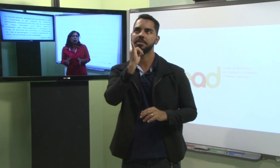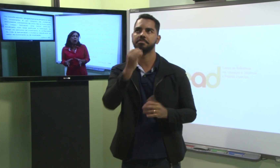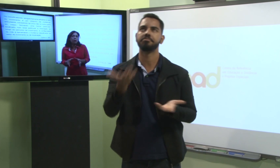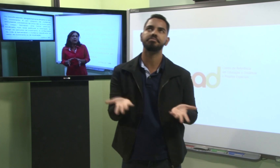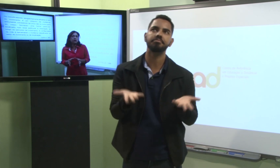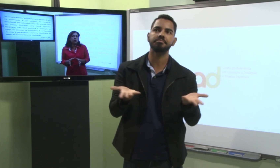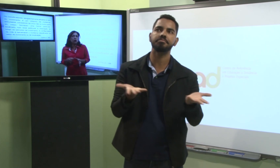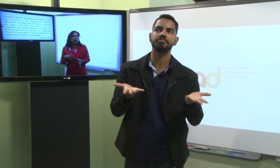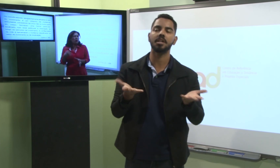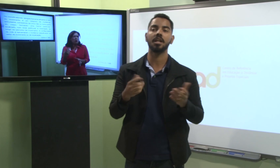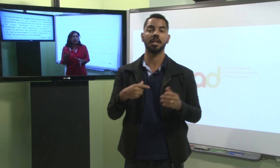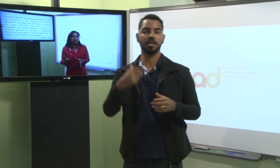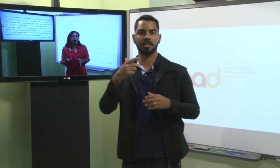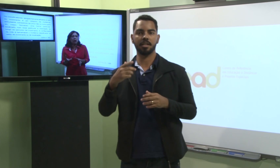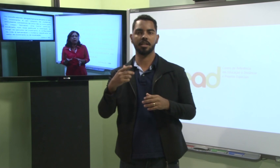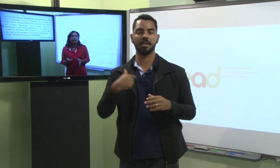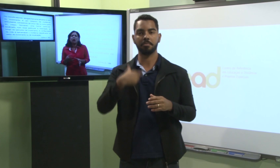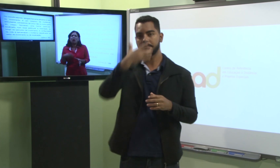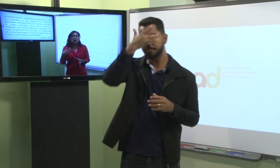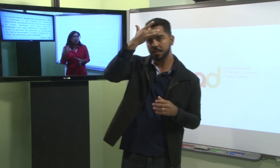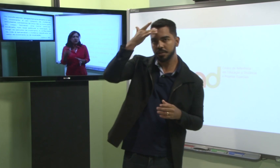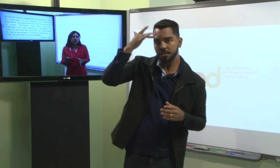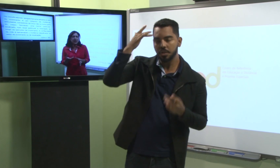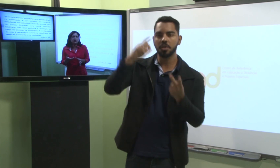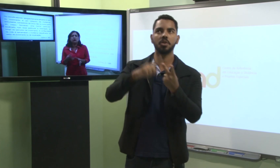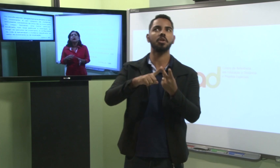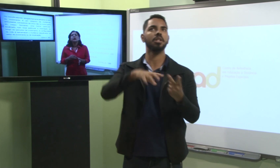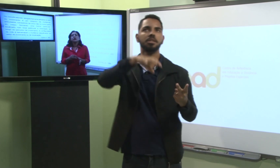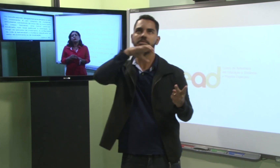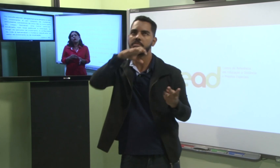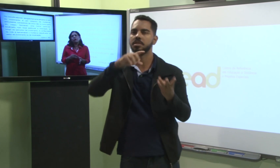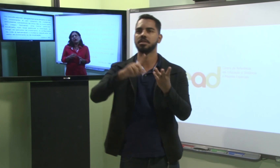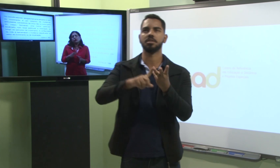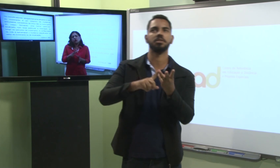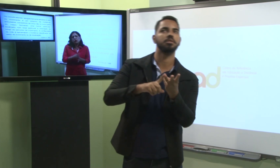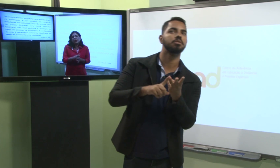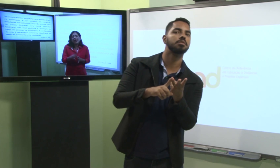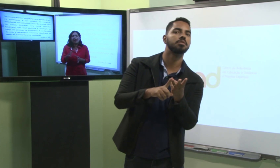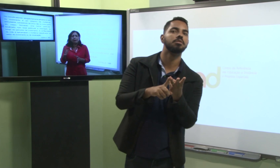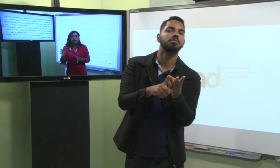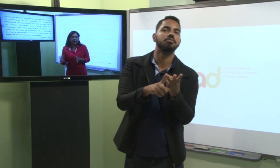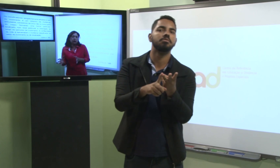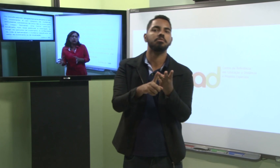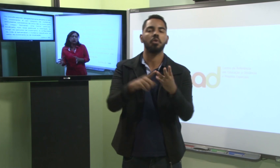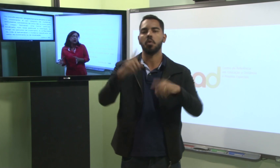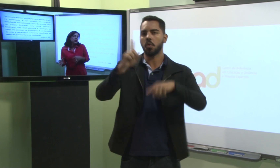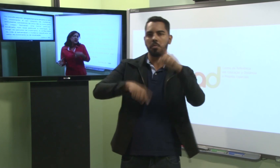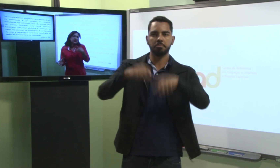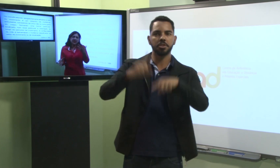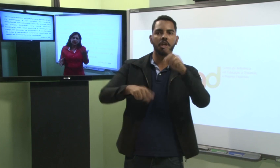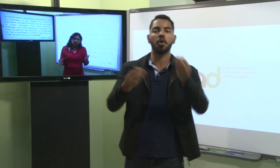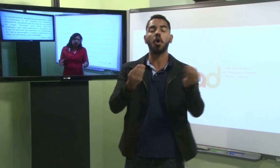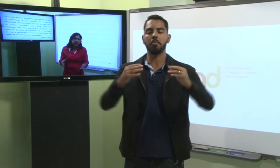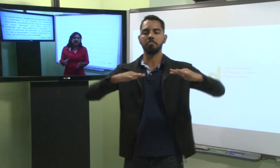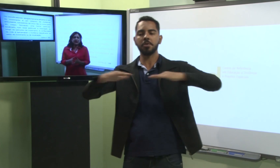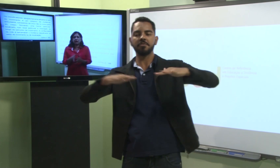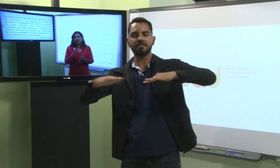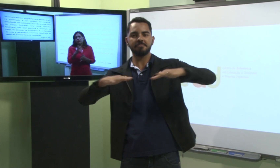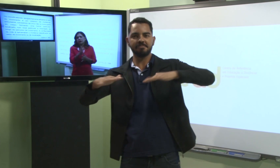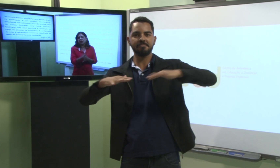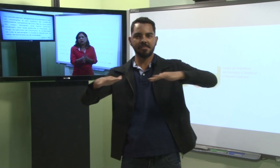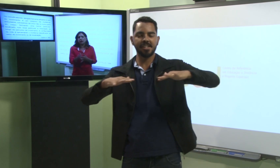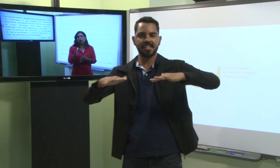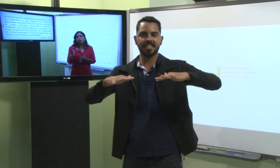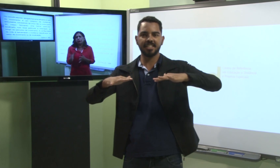pelo qual uma pessoa ou um animal ou um objeto se movimentam de um lugar para outro. Se essa movimentação